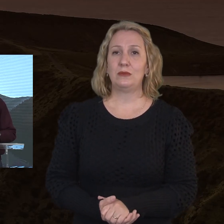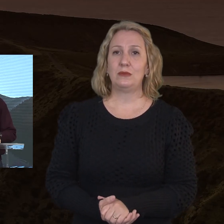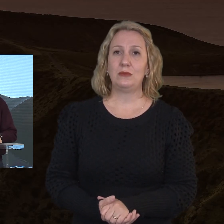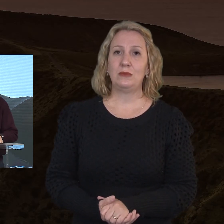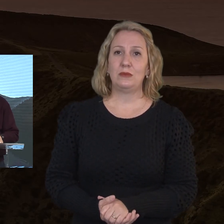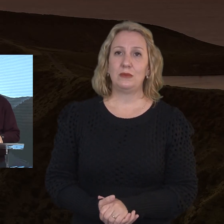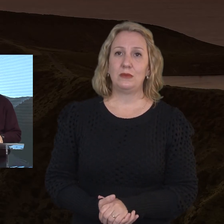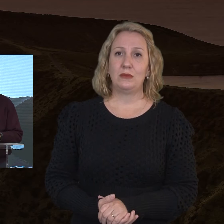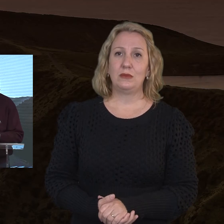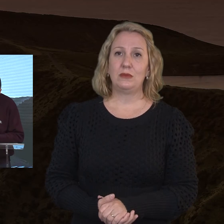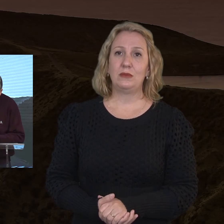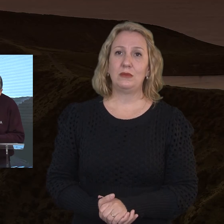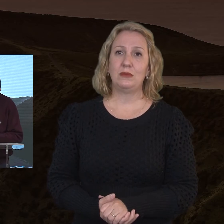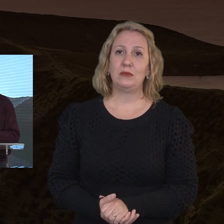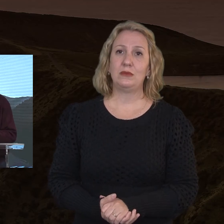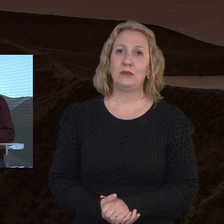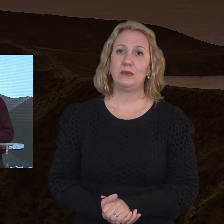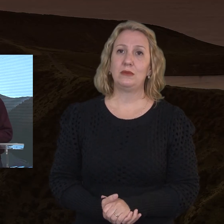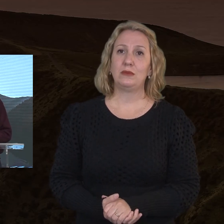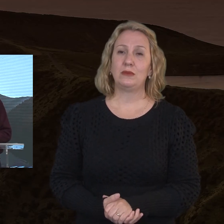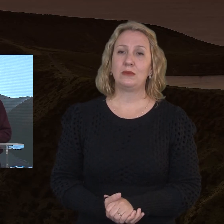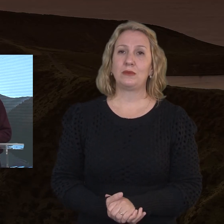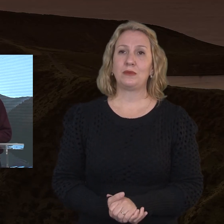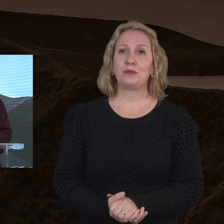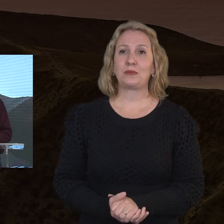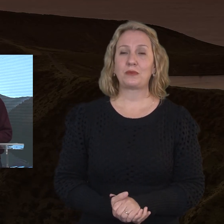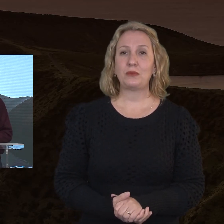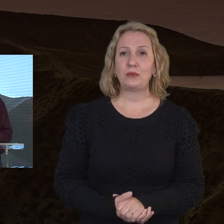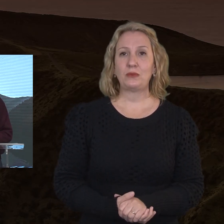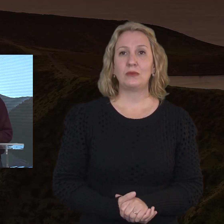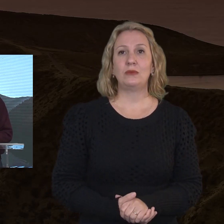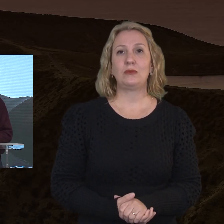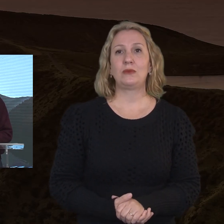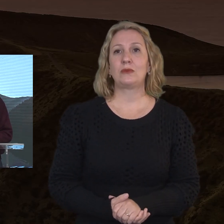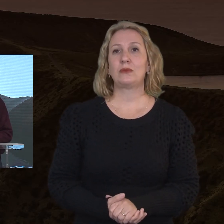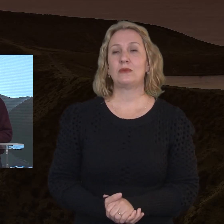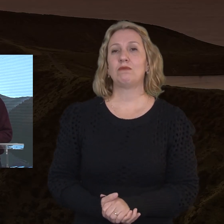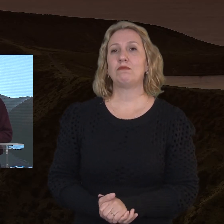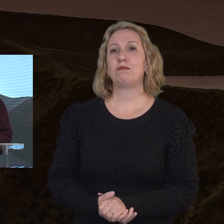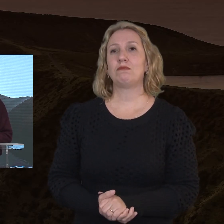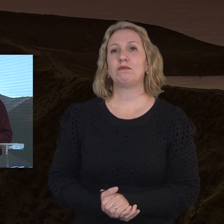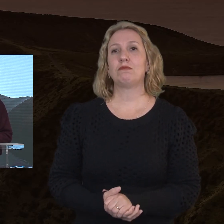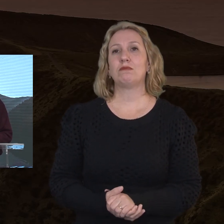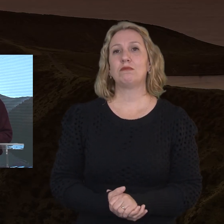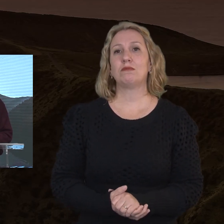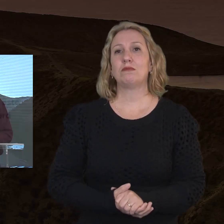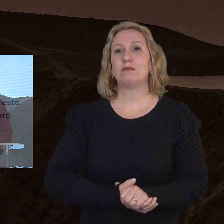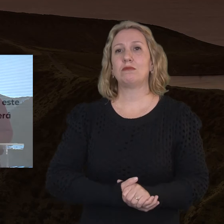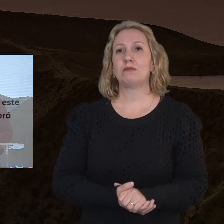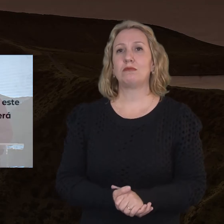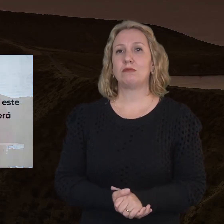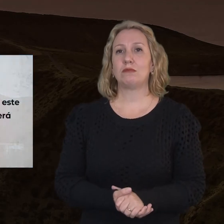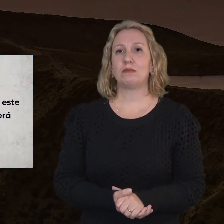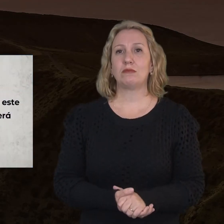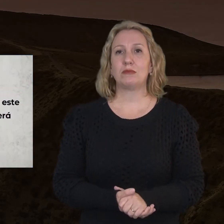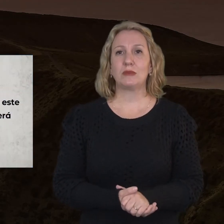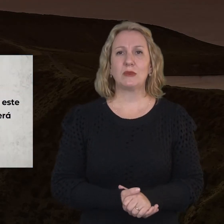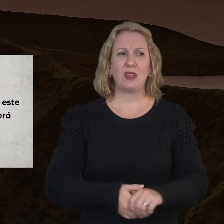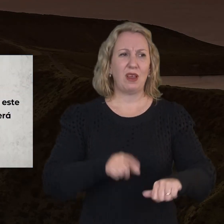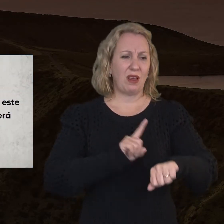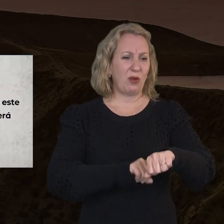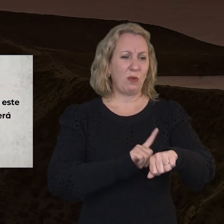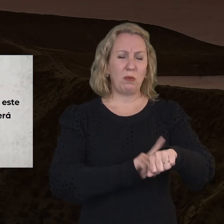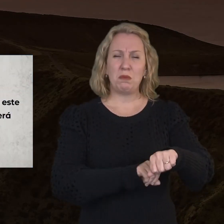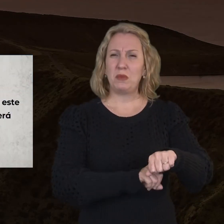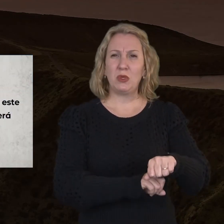e aí e aqui disse já chegou o momento de ser julgado este mundo